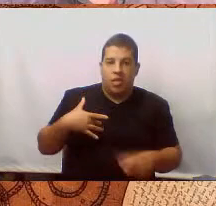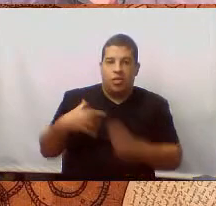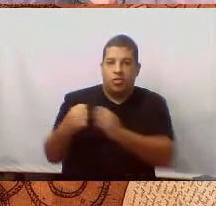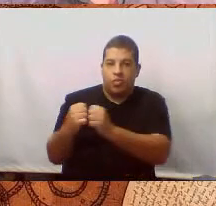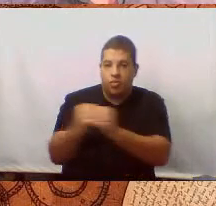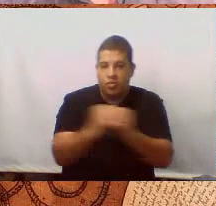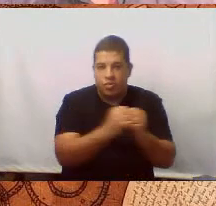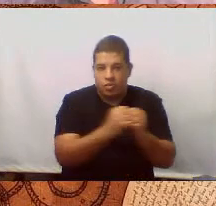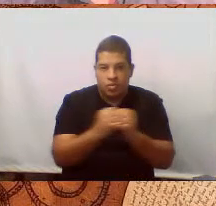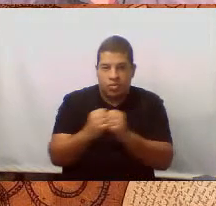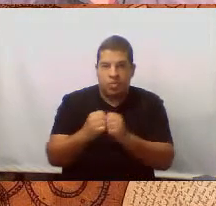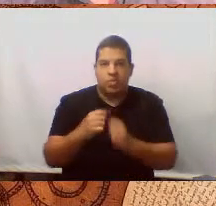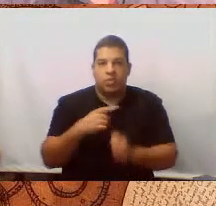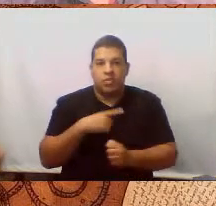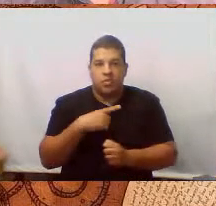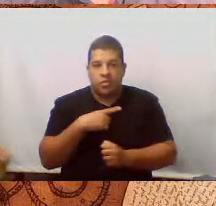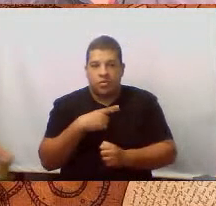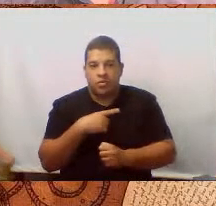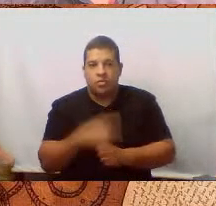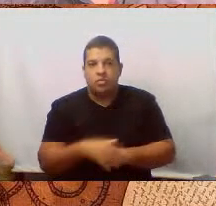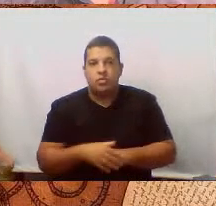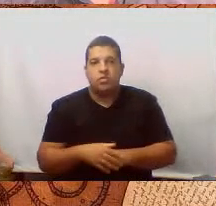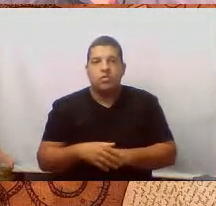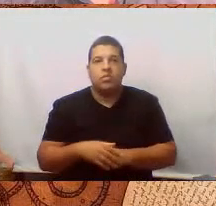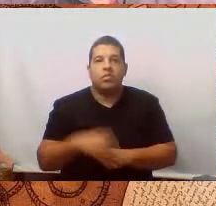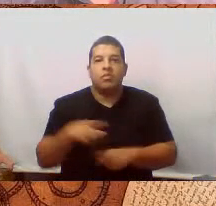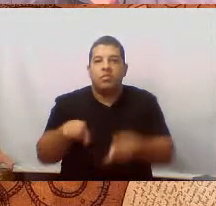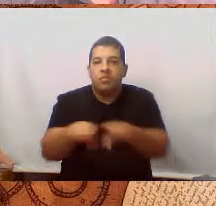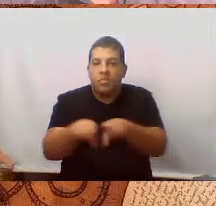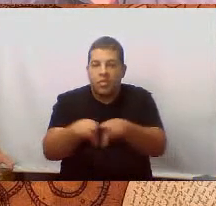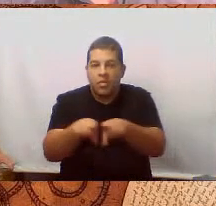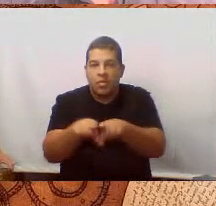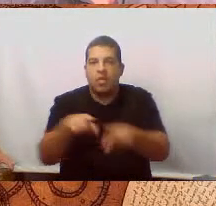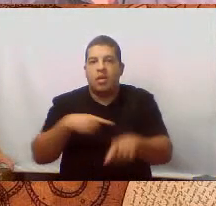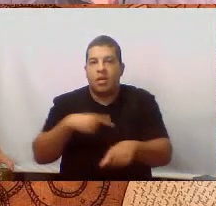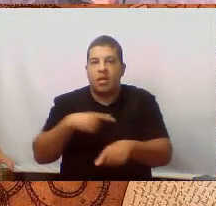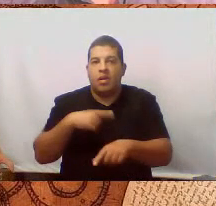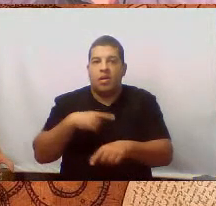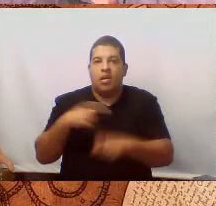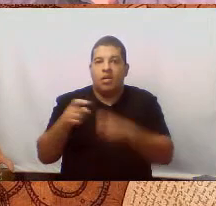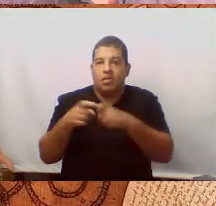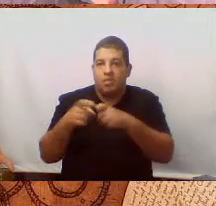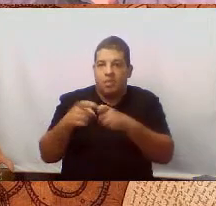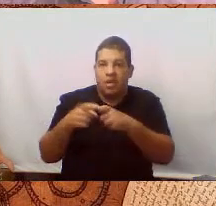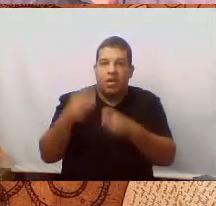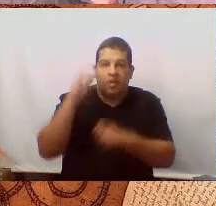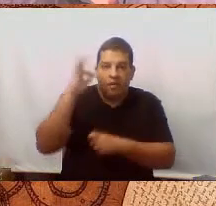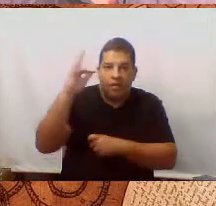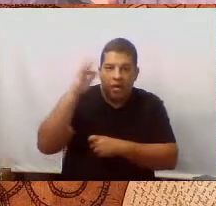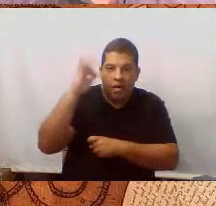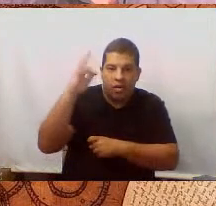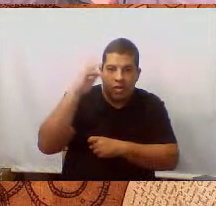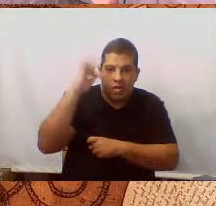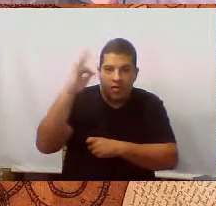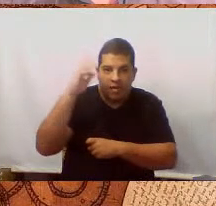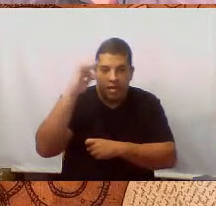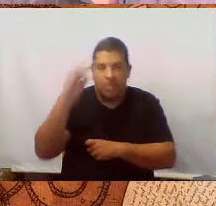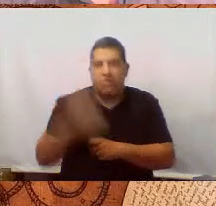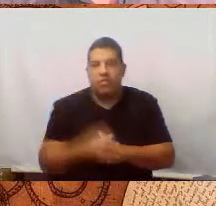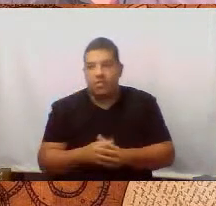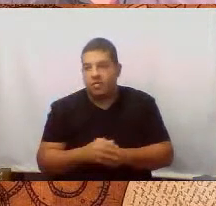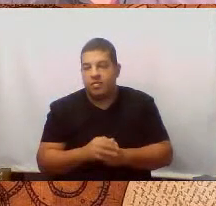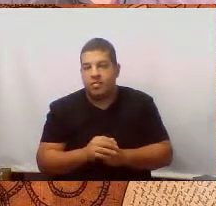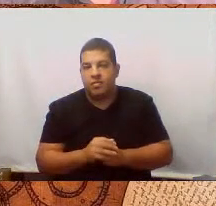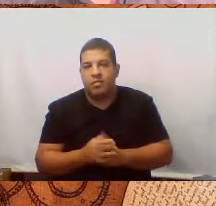UERJ, doutor em Filosofia pela Universidade de São Paulo, a USP. Realizou seu pós-doutorado em Paris, Universidade de